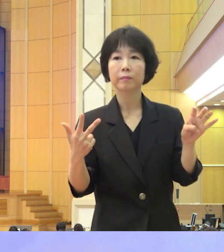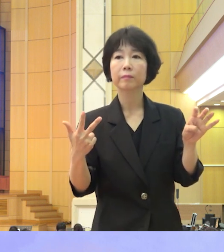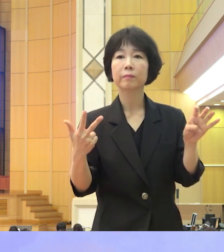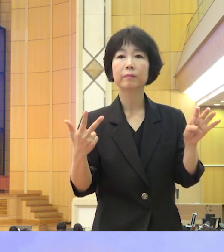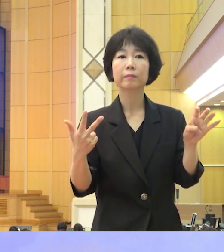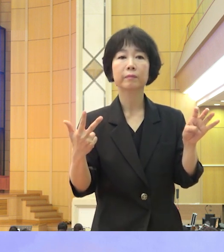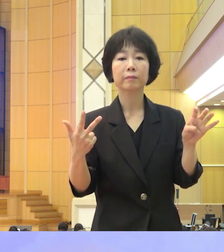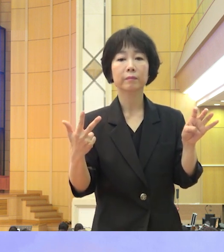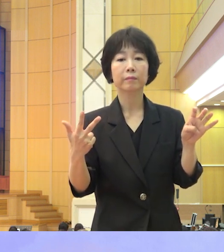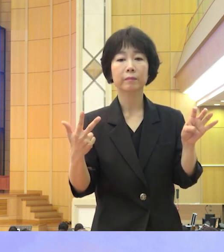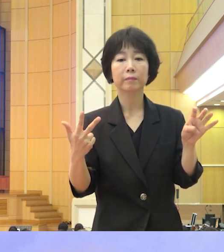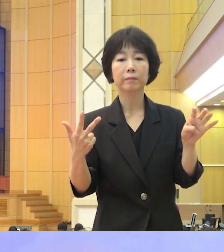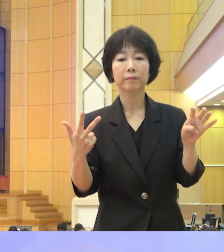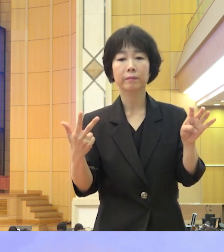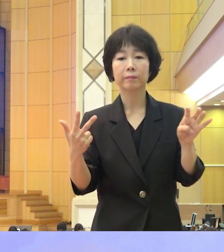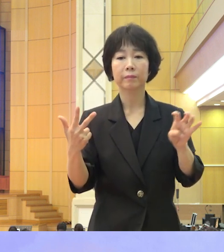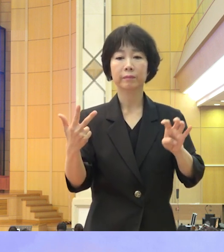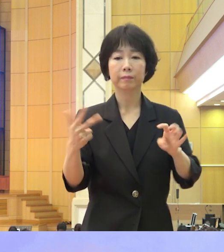157페이지.